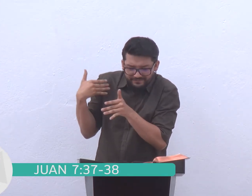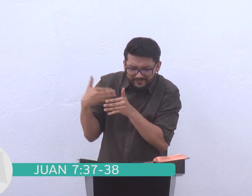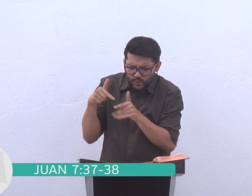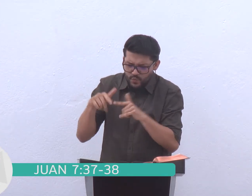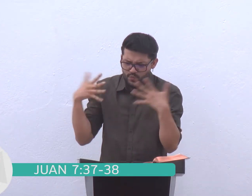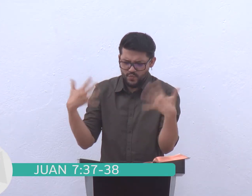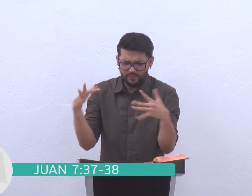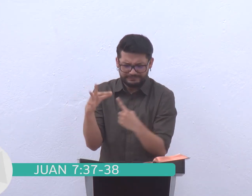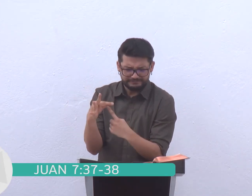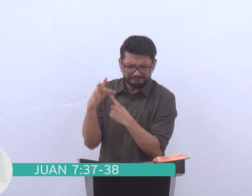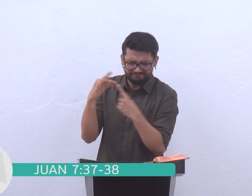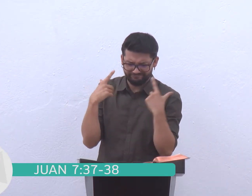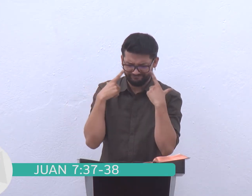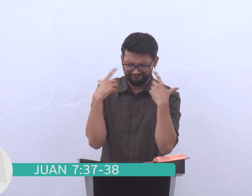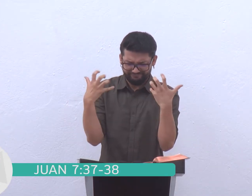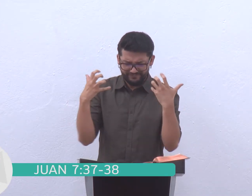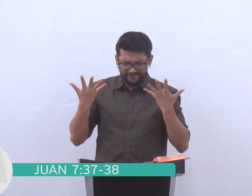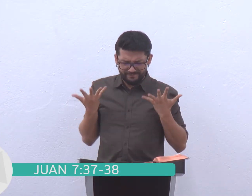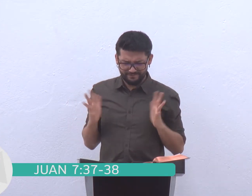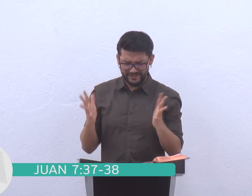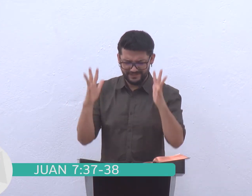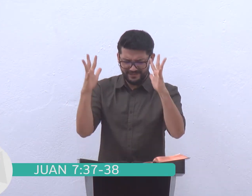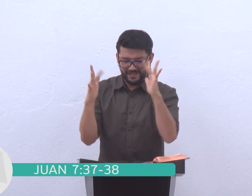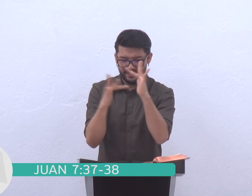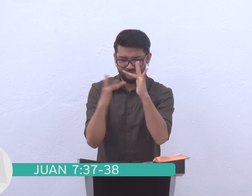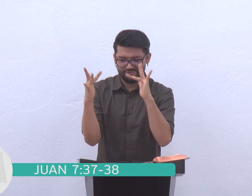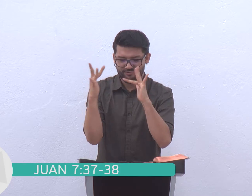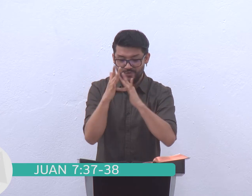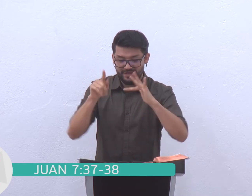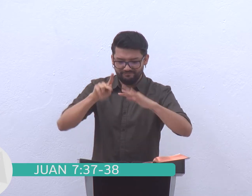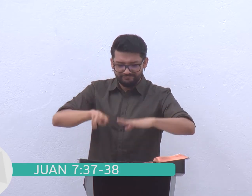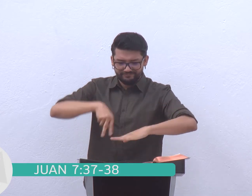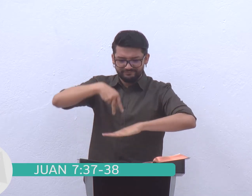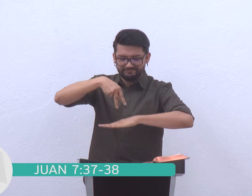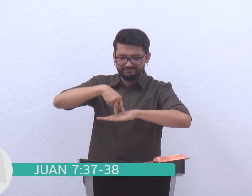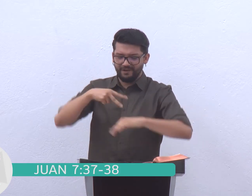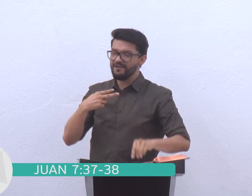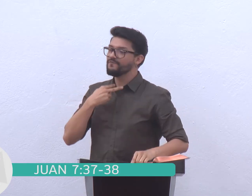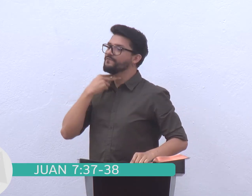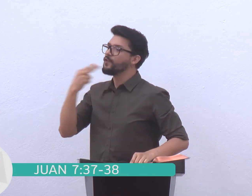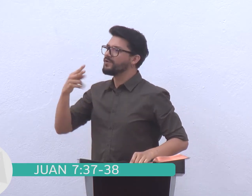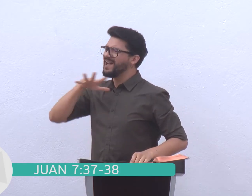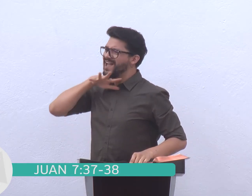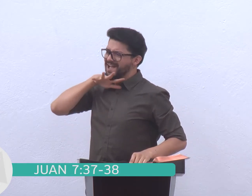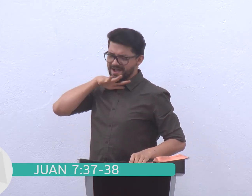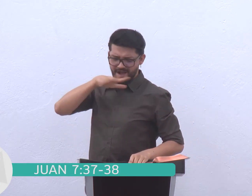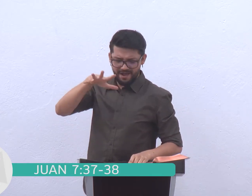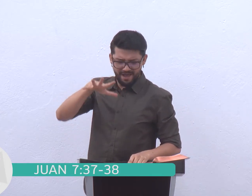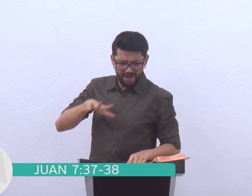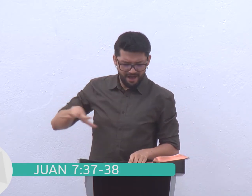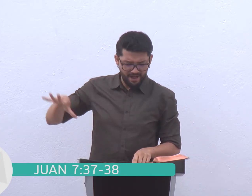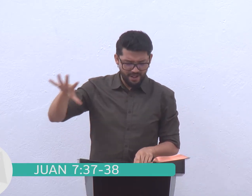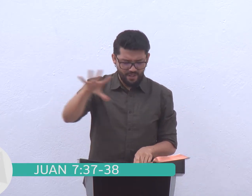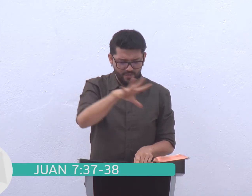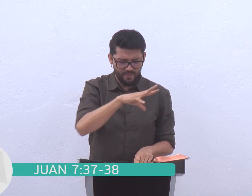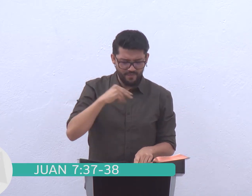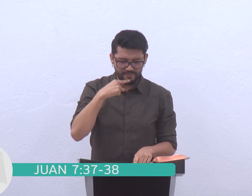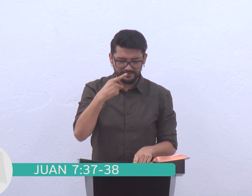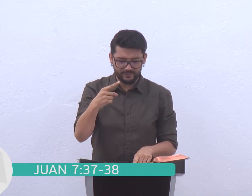último y gran día de la fiesta, Jesús se puso en pie y alzó la voz diciendo: